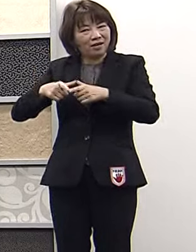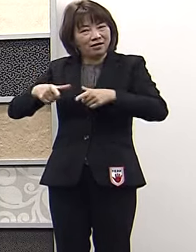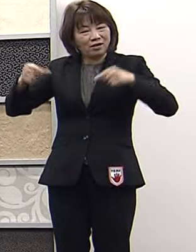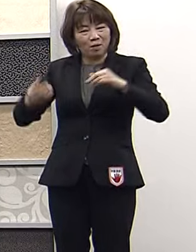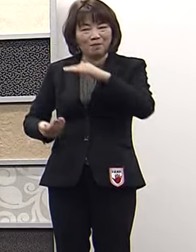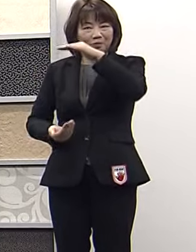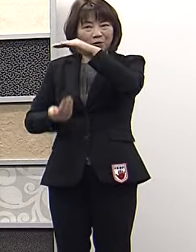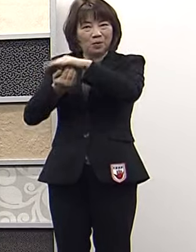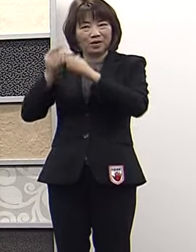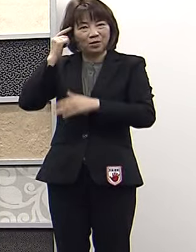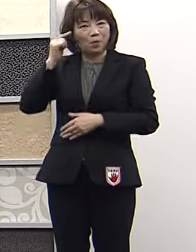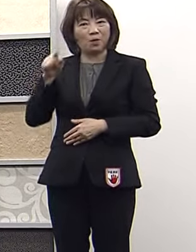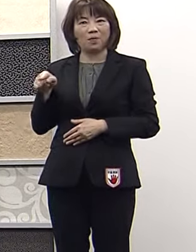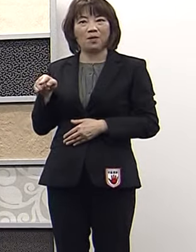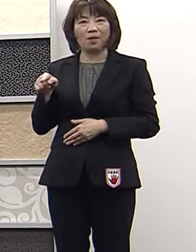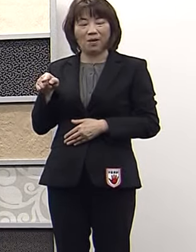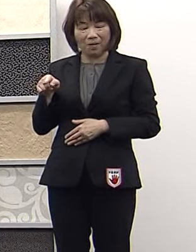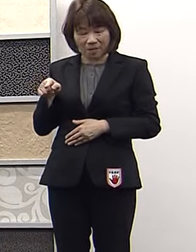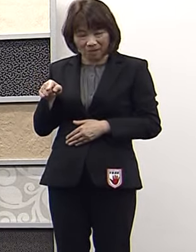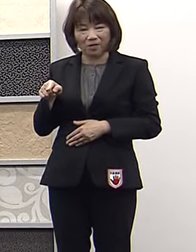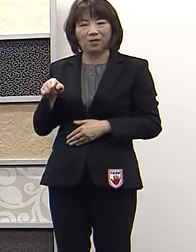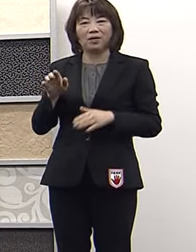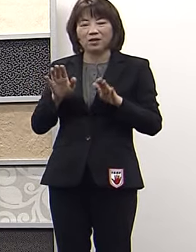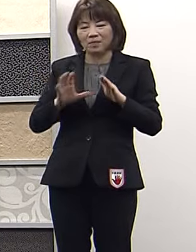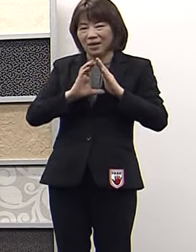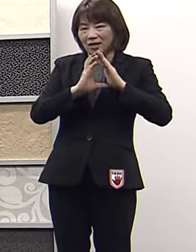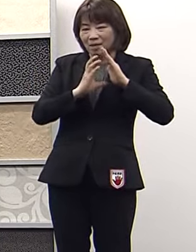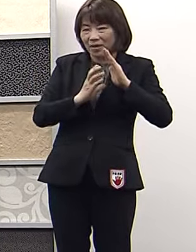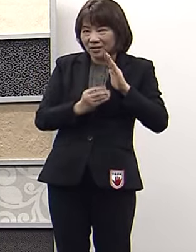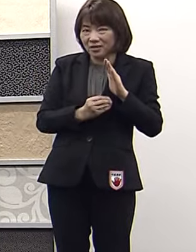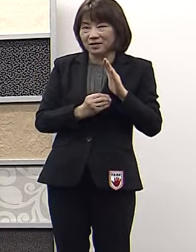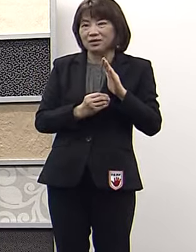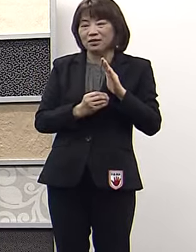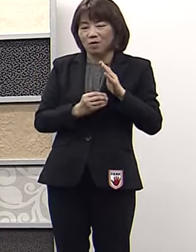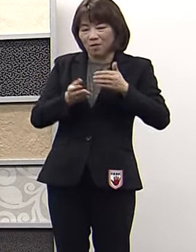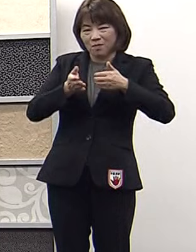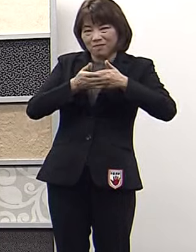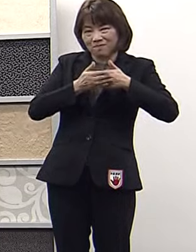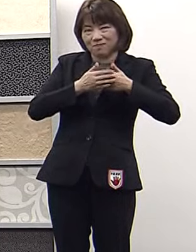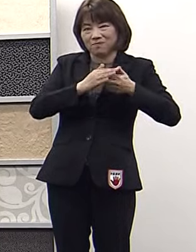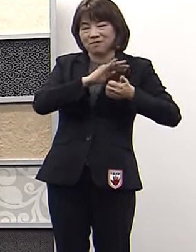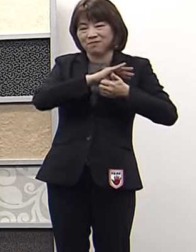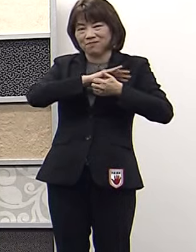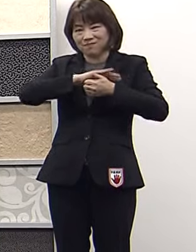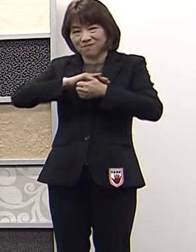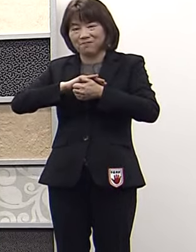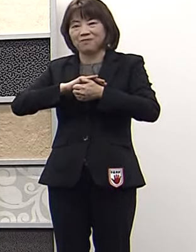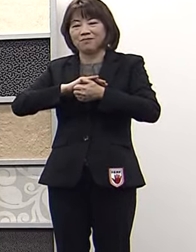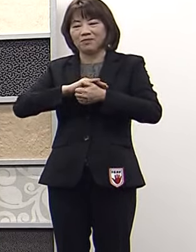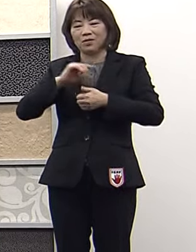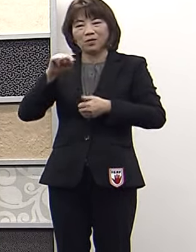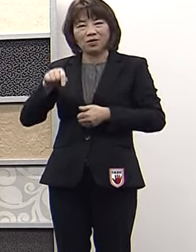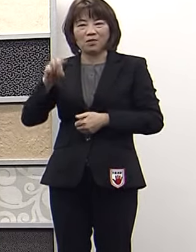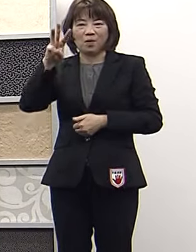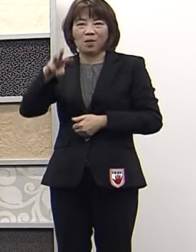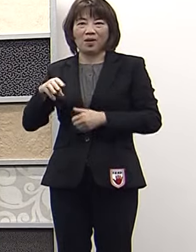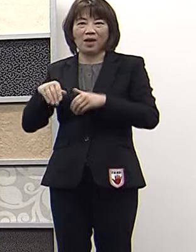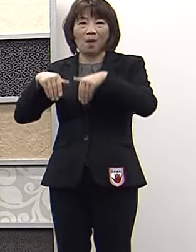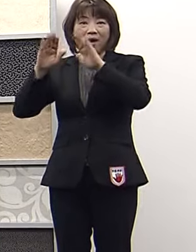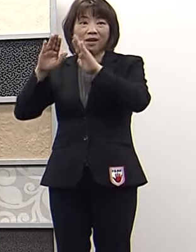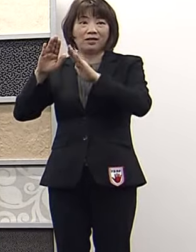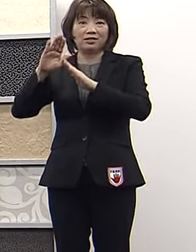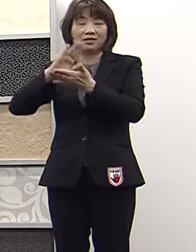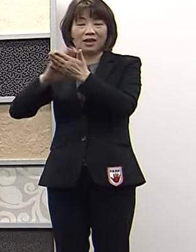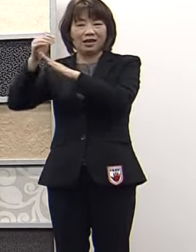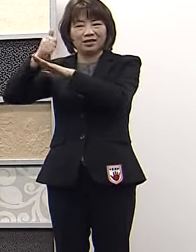今山梨県をもう範囲に含めていただいて、両県でこの取り組みを進めている。これも川勝知事のご理